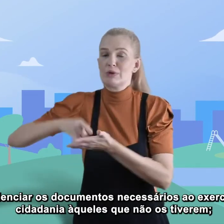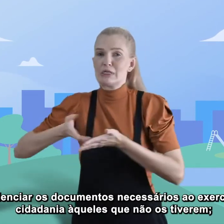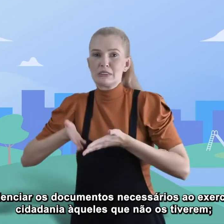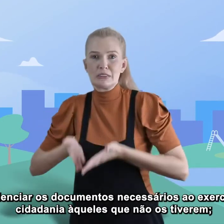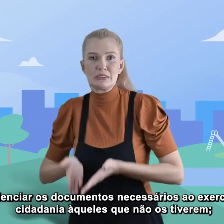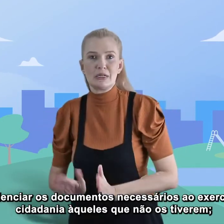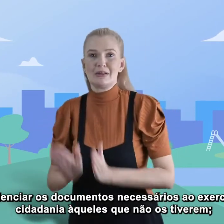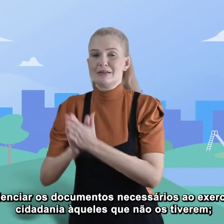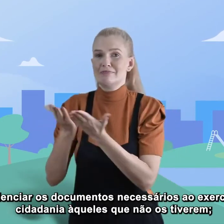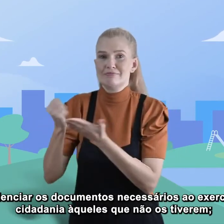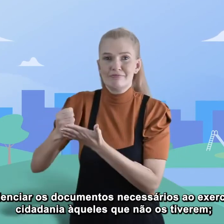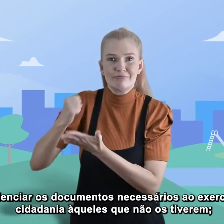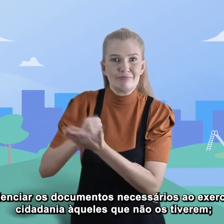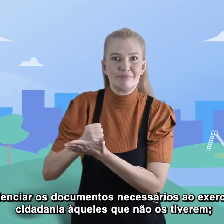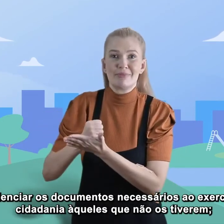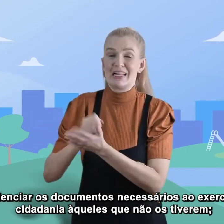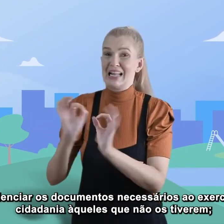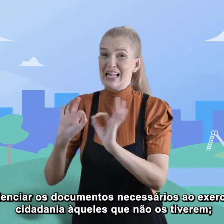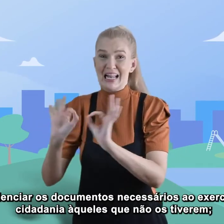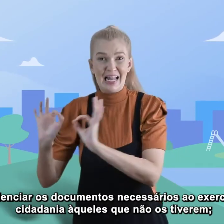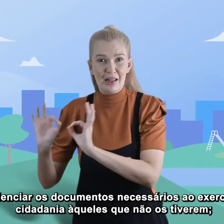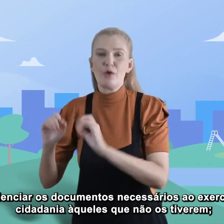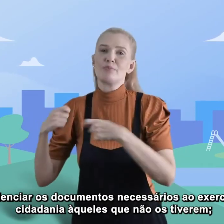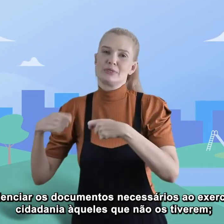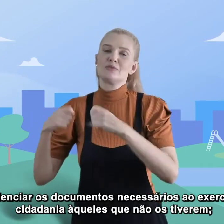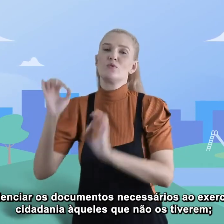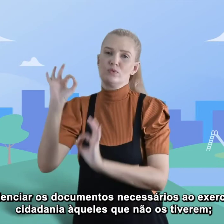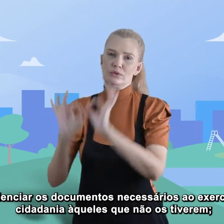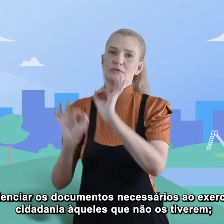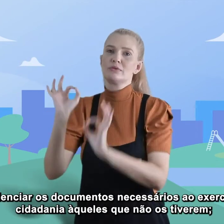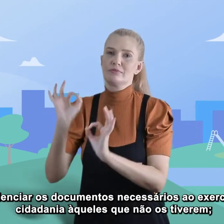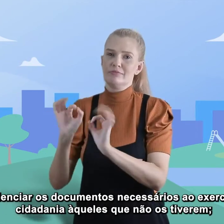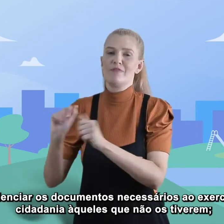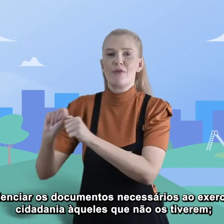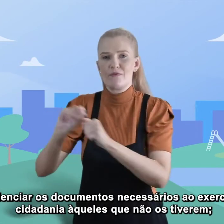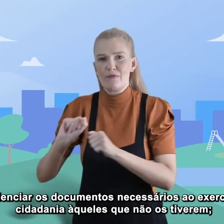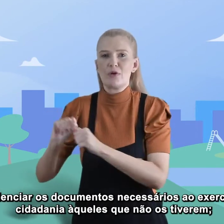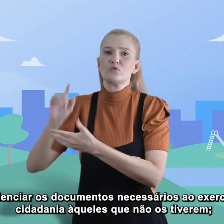àqueles que não os tiverem.